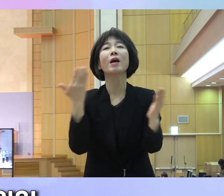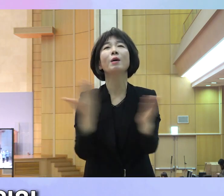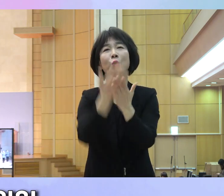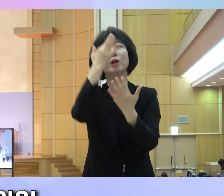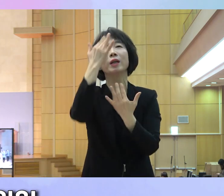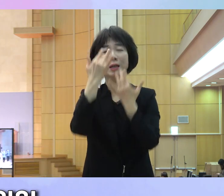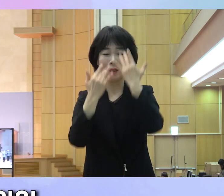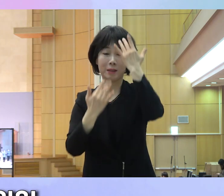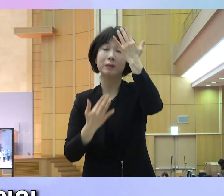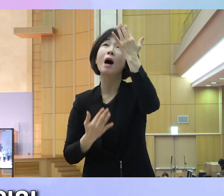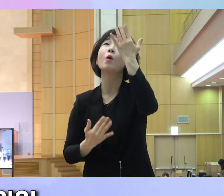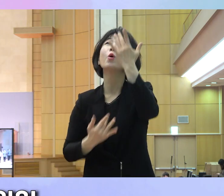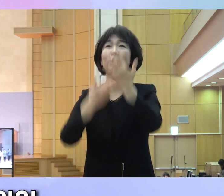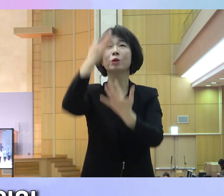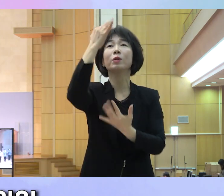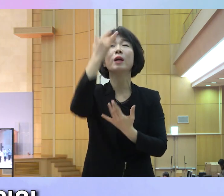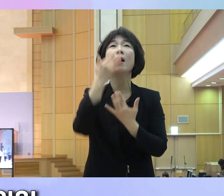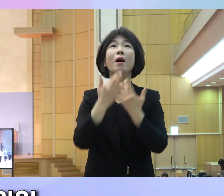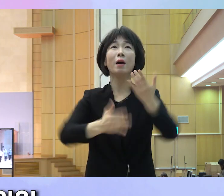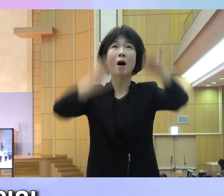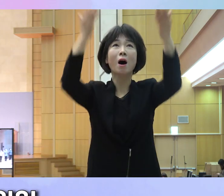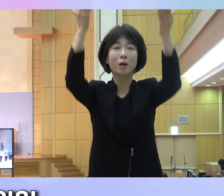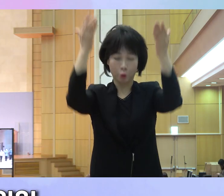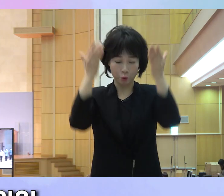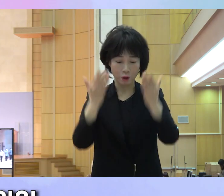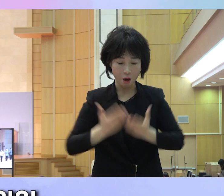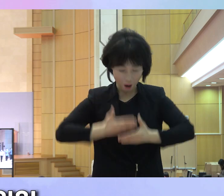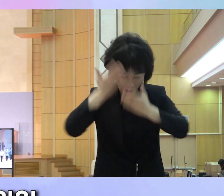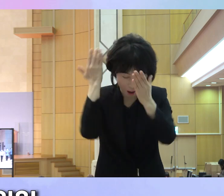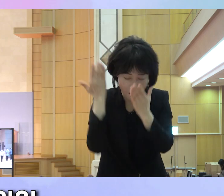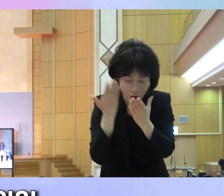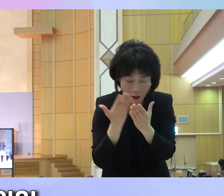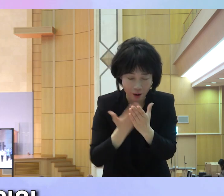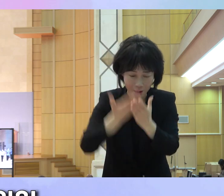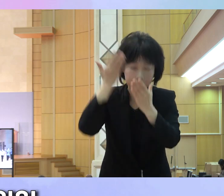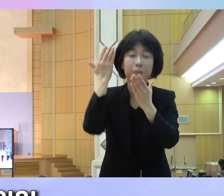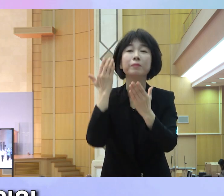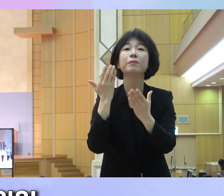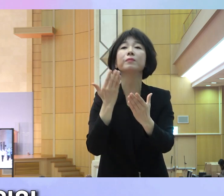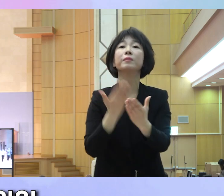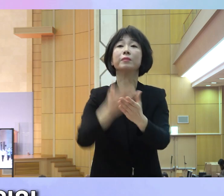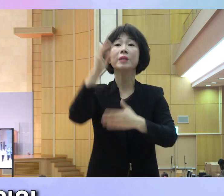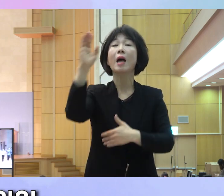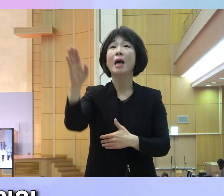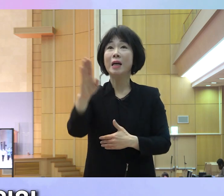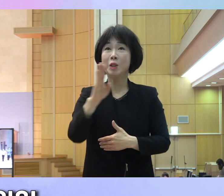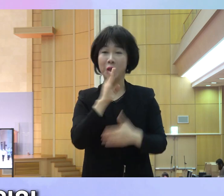부흥의 불길 타오르게 하소서.